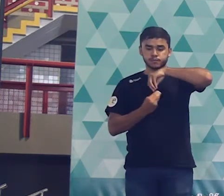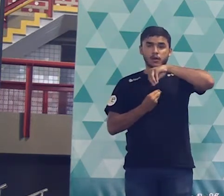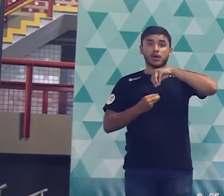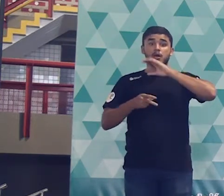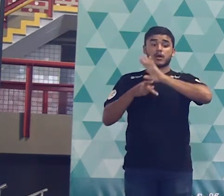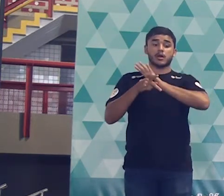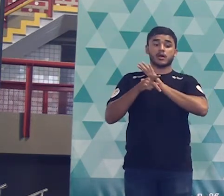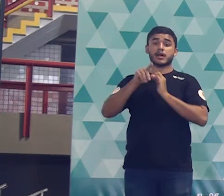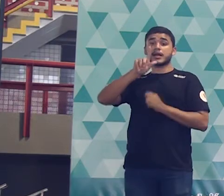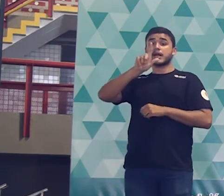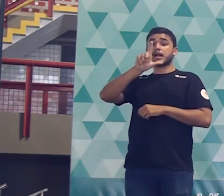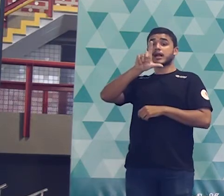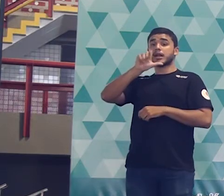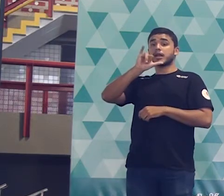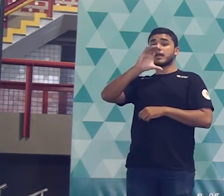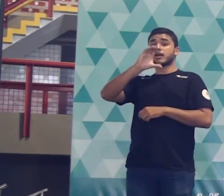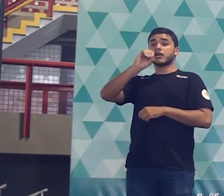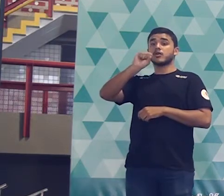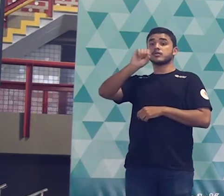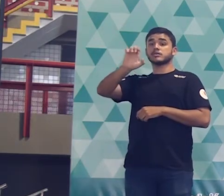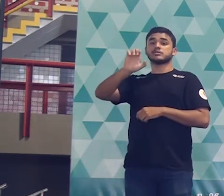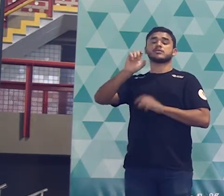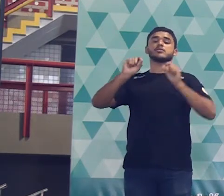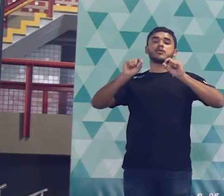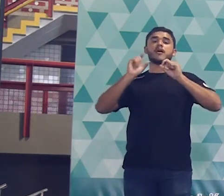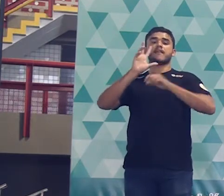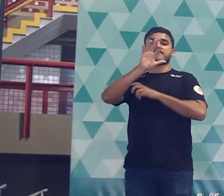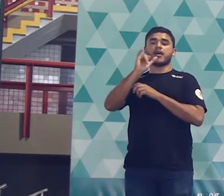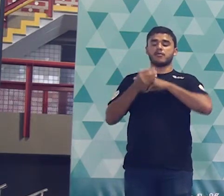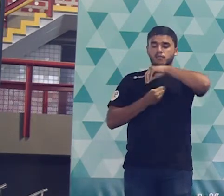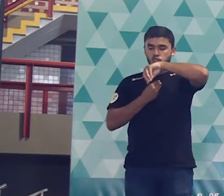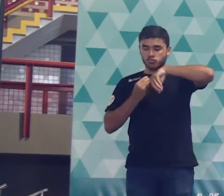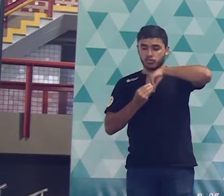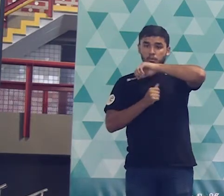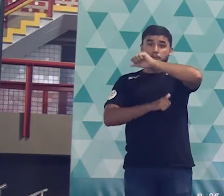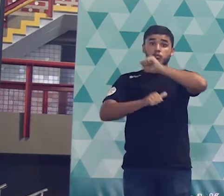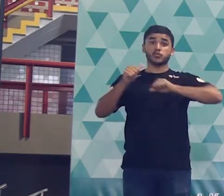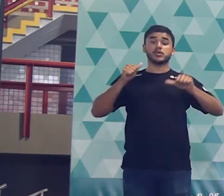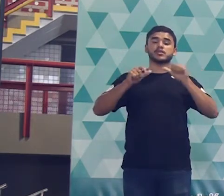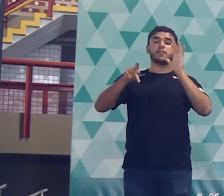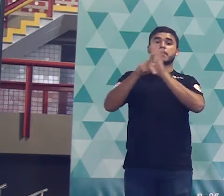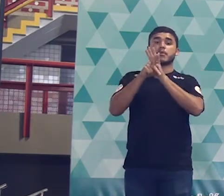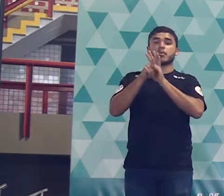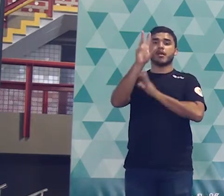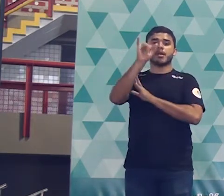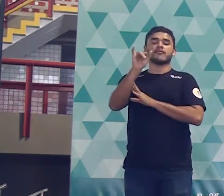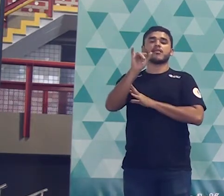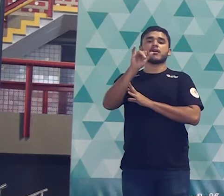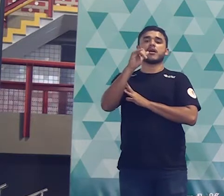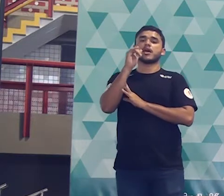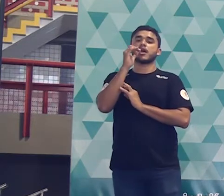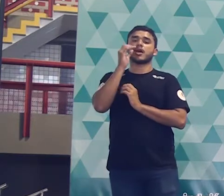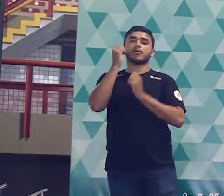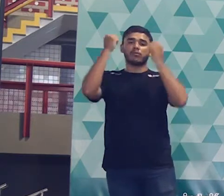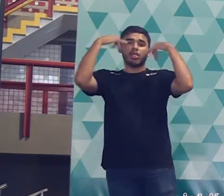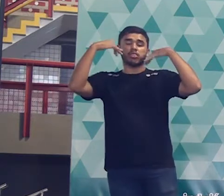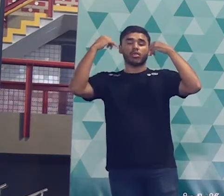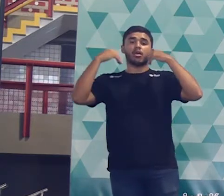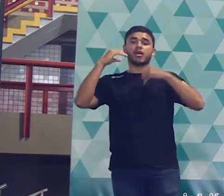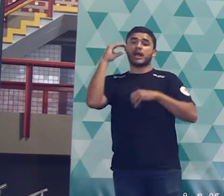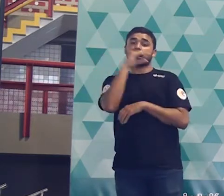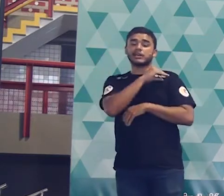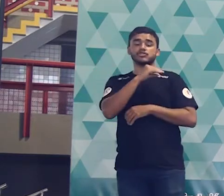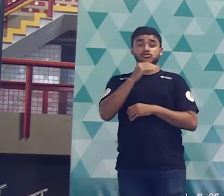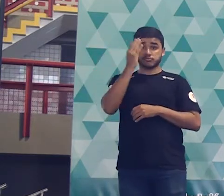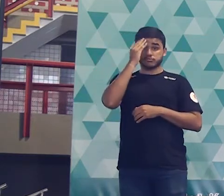substância chamada de glicose, vocês estão fazendo uma reação de combustão. Quando eu falo de reação de combustão, eu falo de uma reação